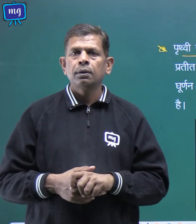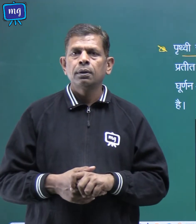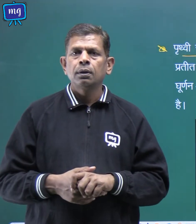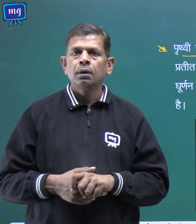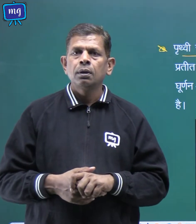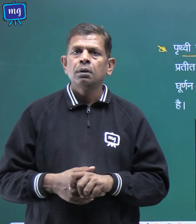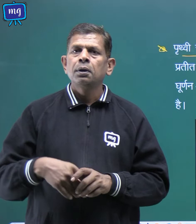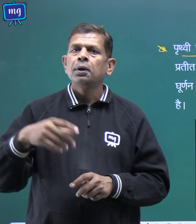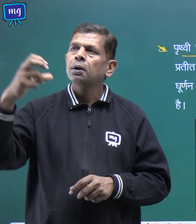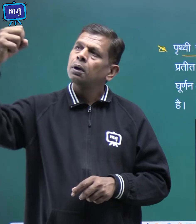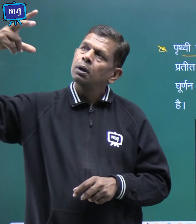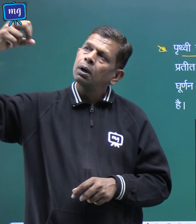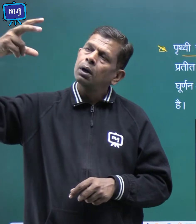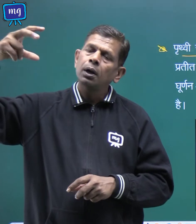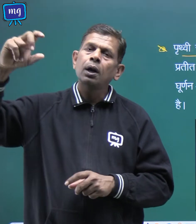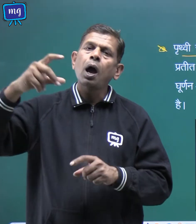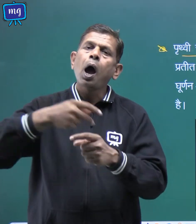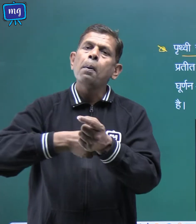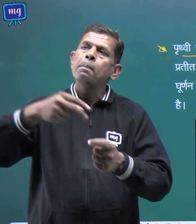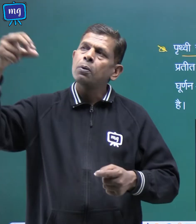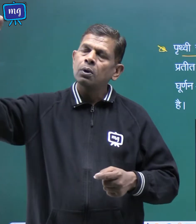ध्रुव तारा